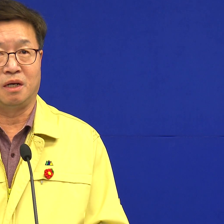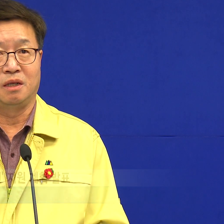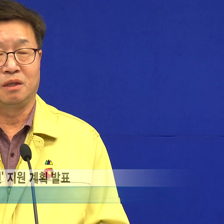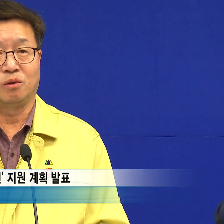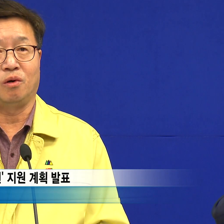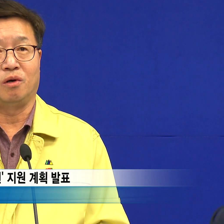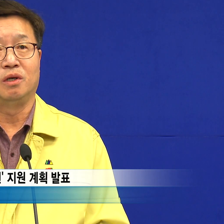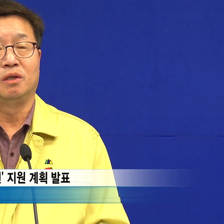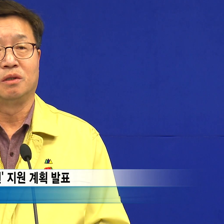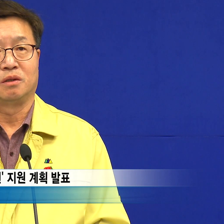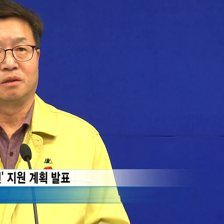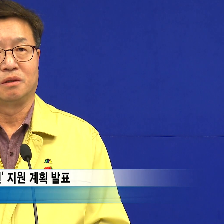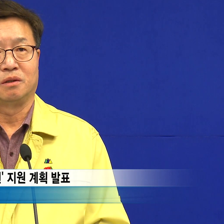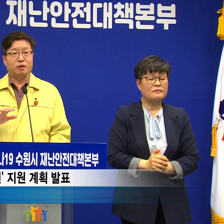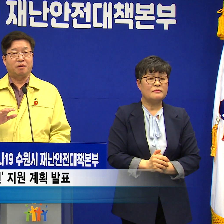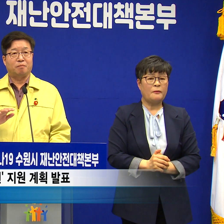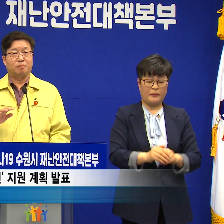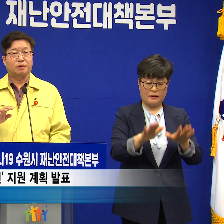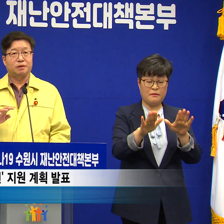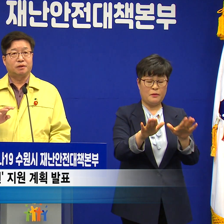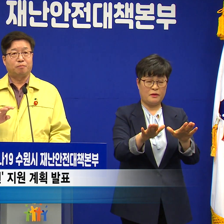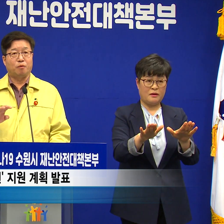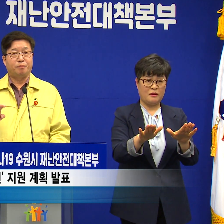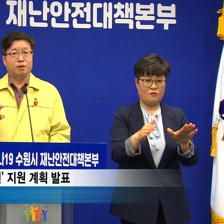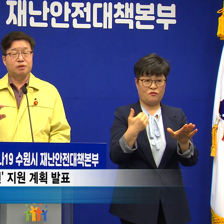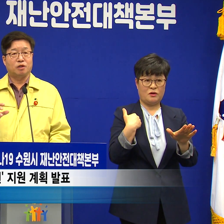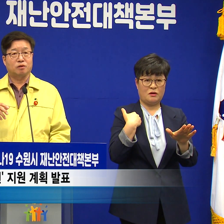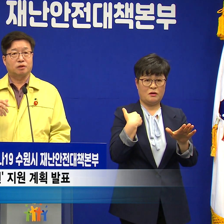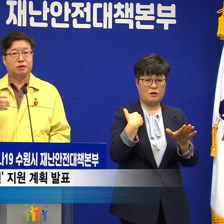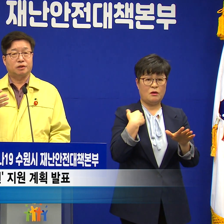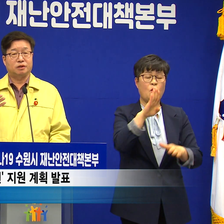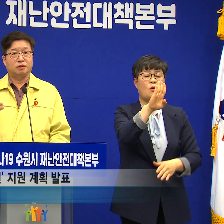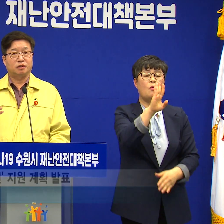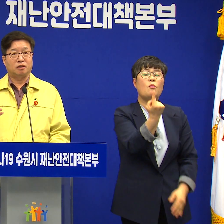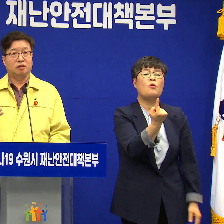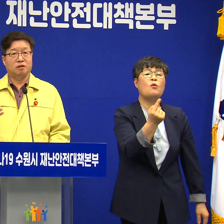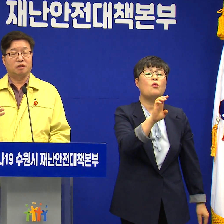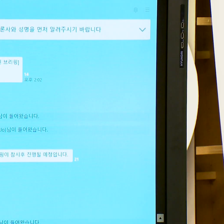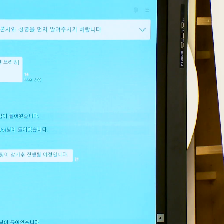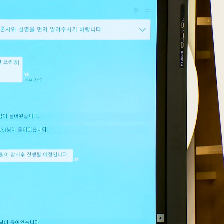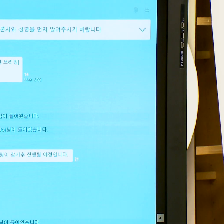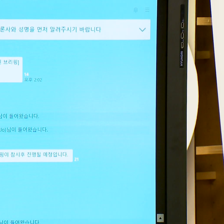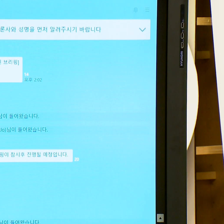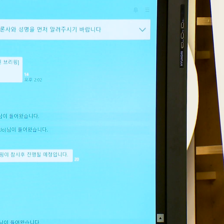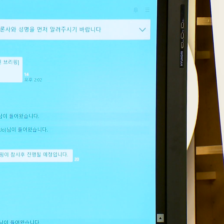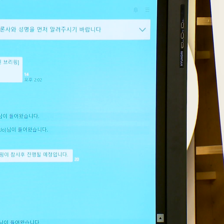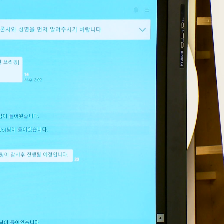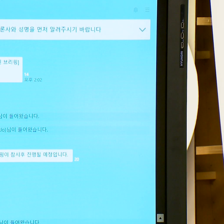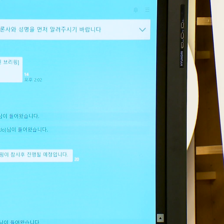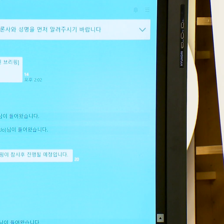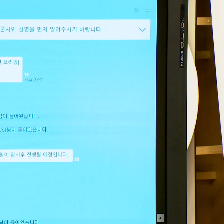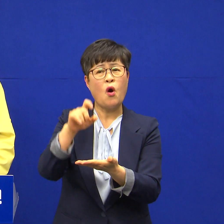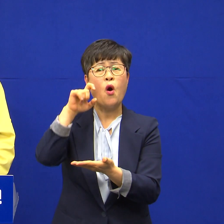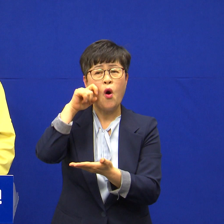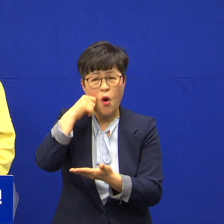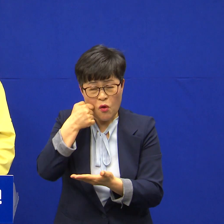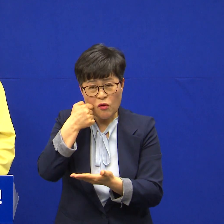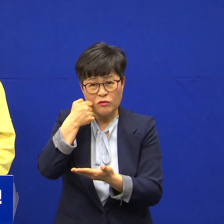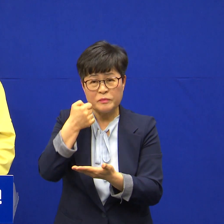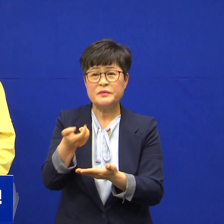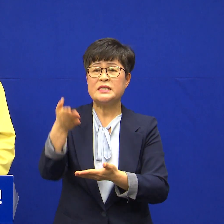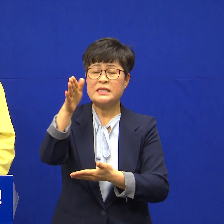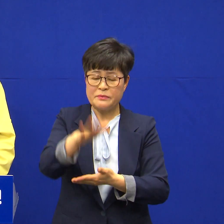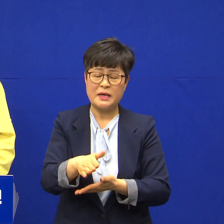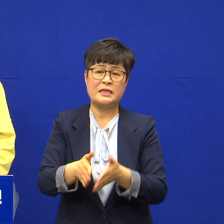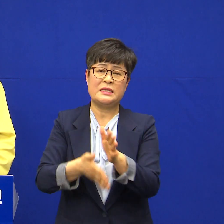수원시민 은 경기도 재난 기본소득 10만원에 지자체 지원금 10만원을 추가로 받게 됩니다 우리 주는